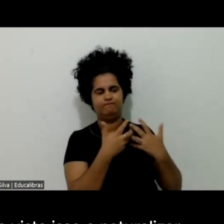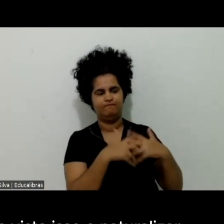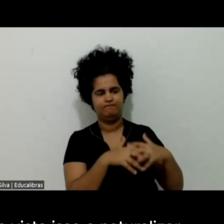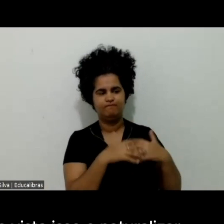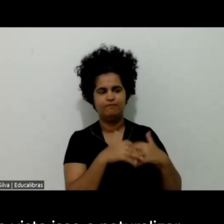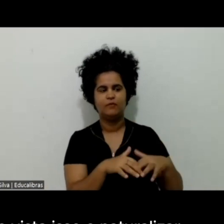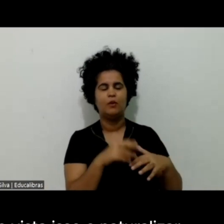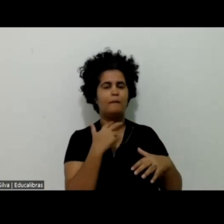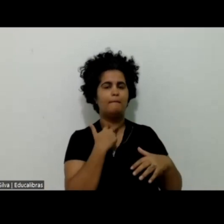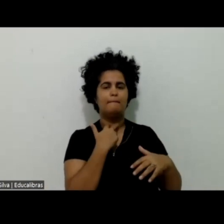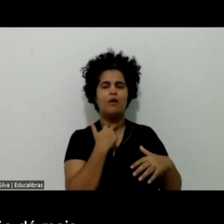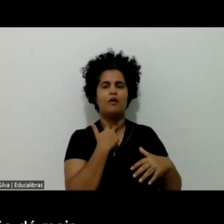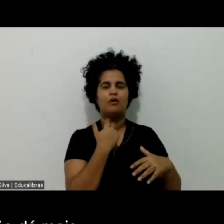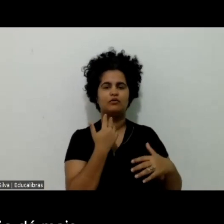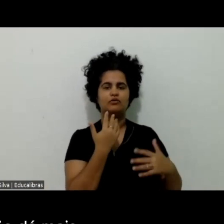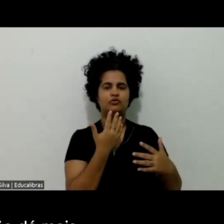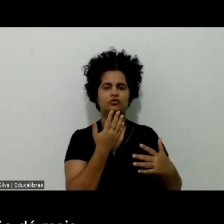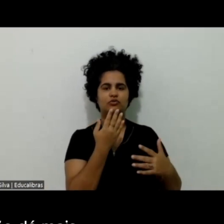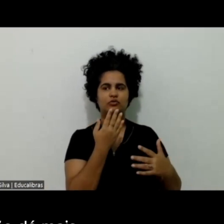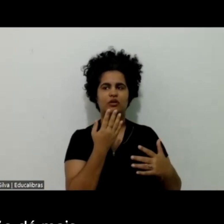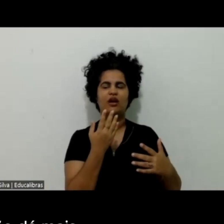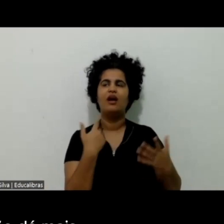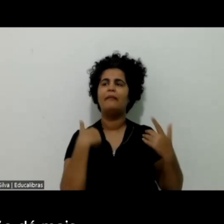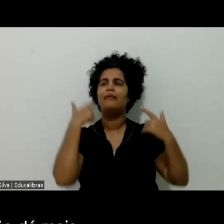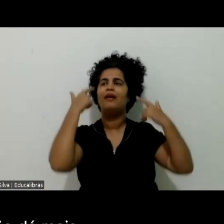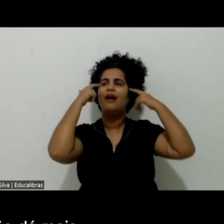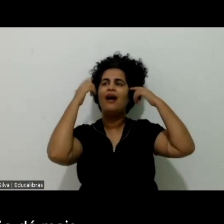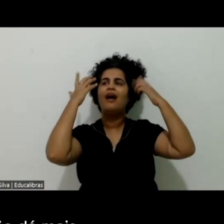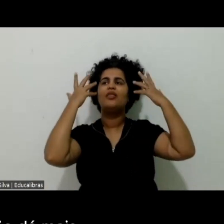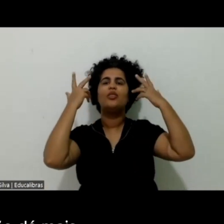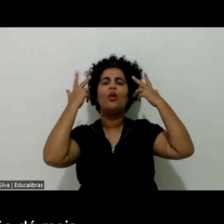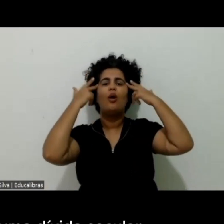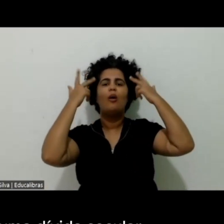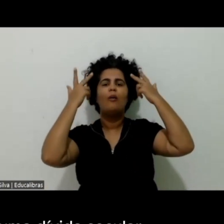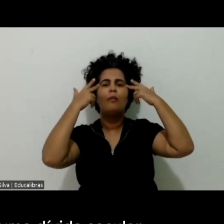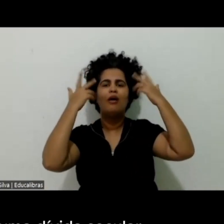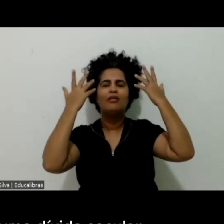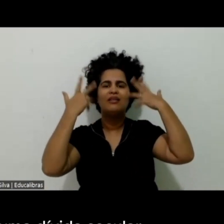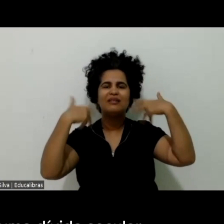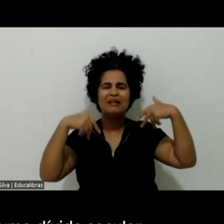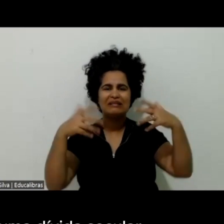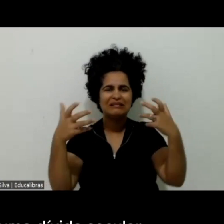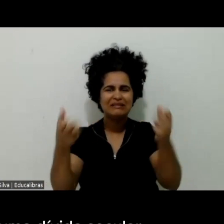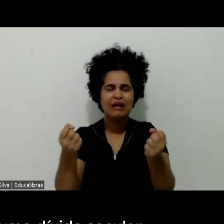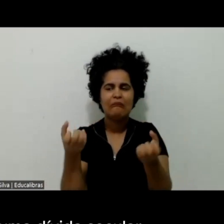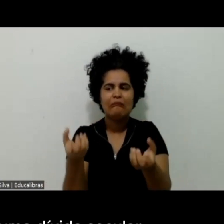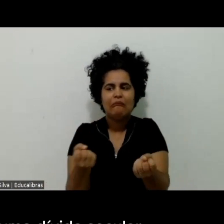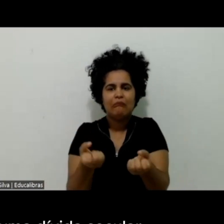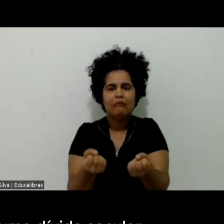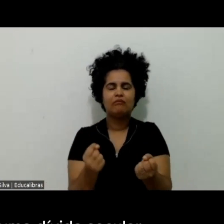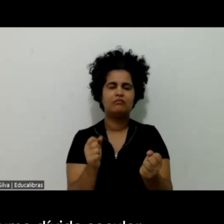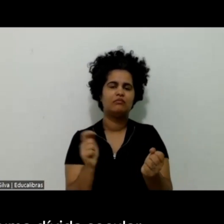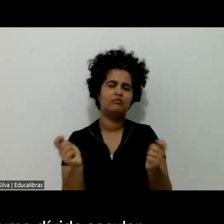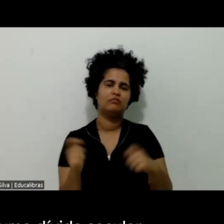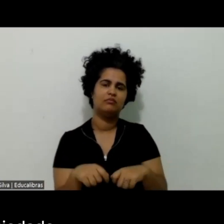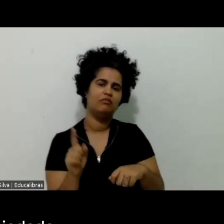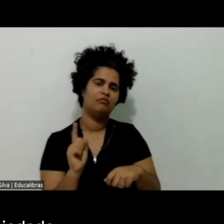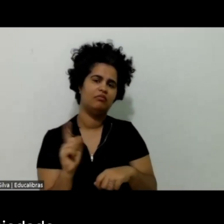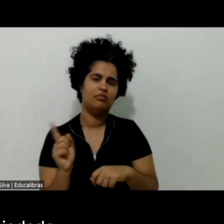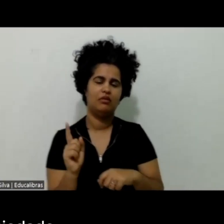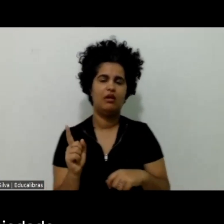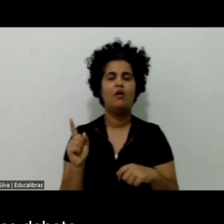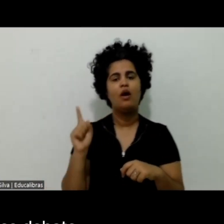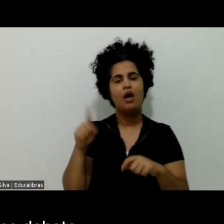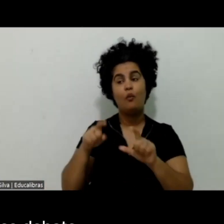isso e naturalizar questões que não dá mais, né? Então, assim, a gente tem uma dívida secular